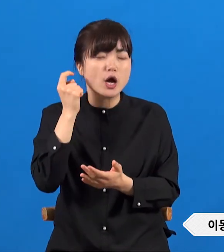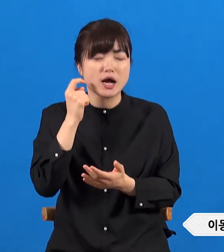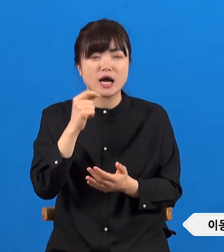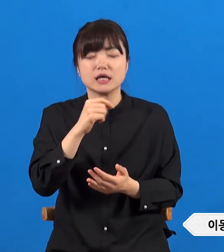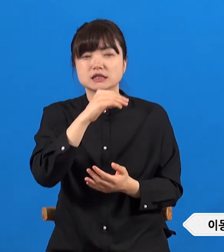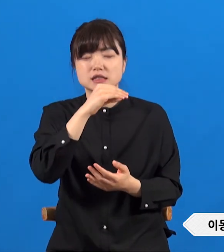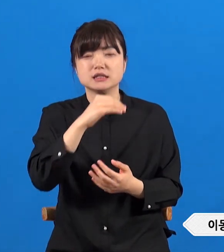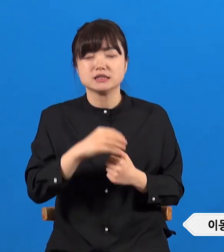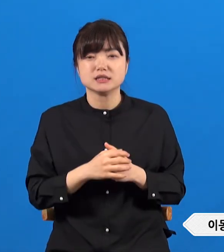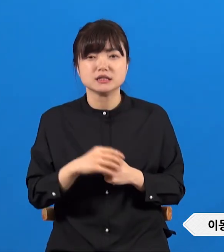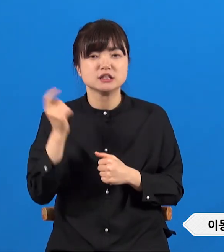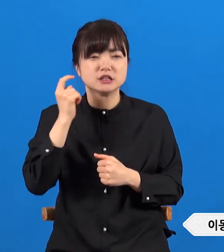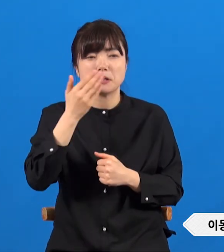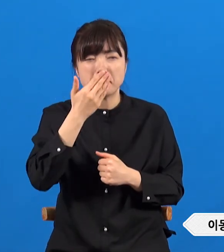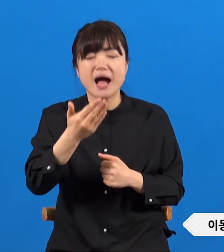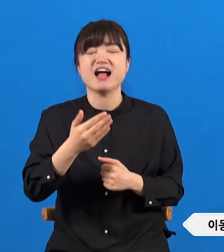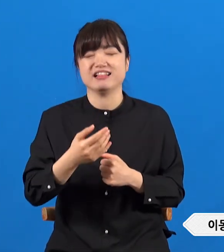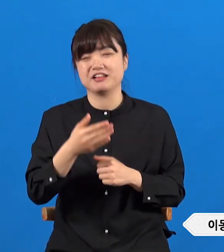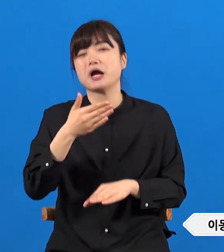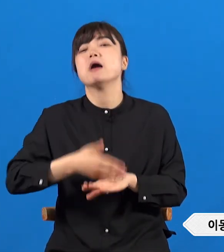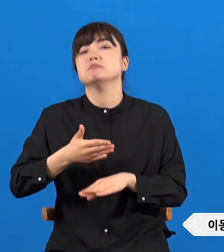것입니다.